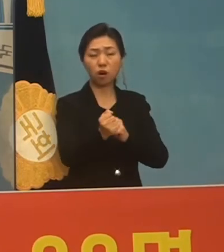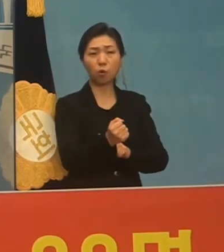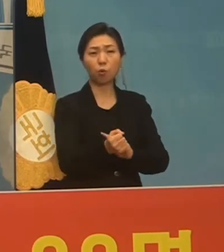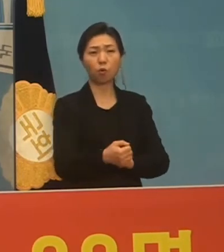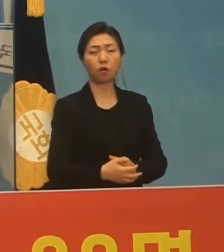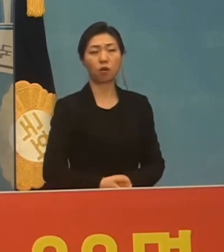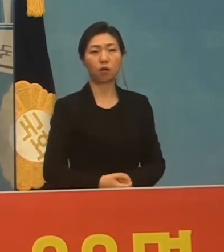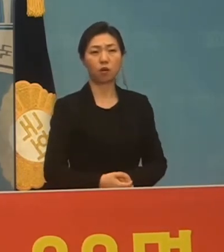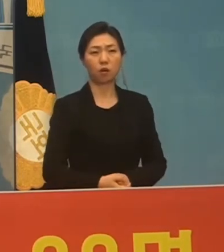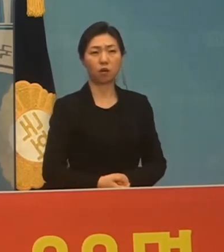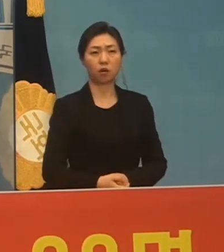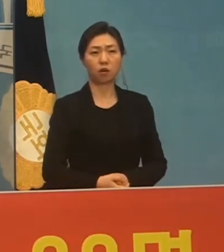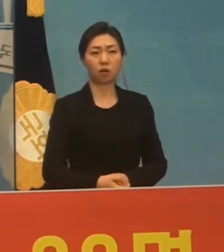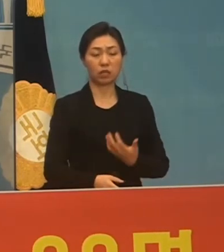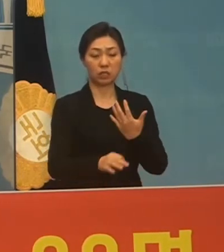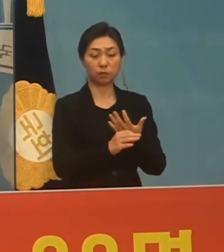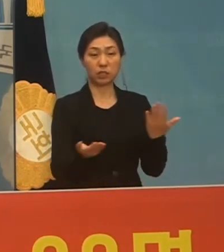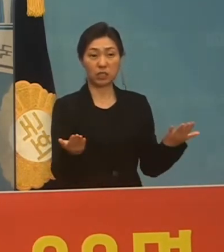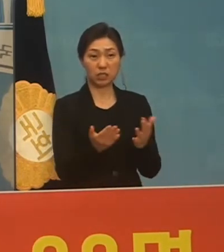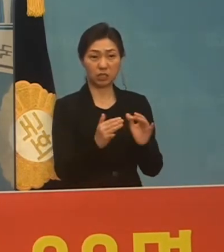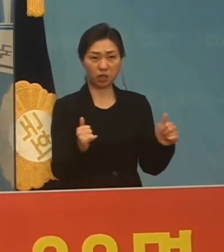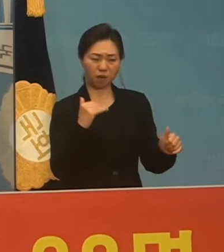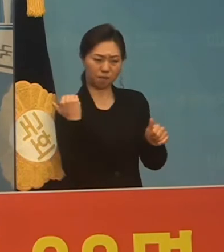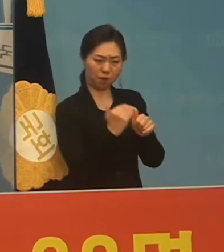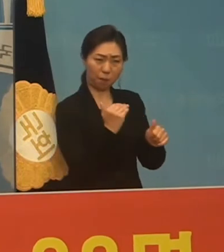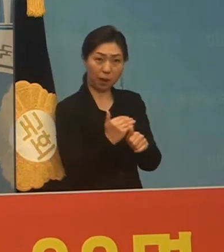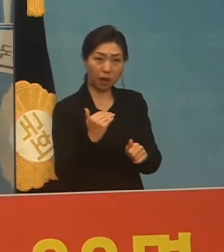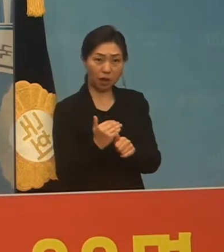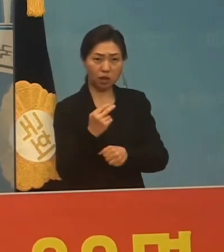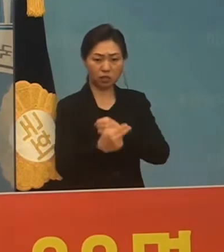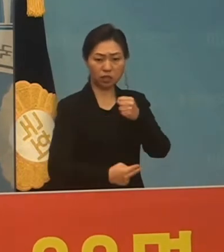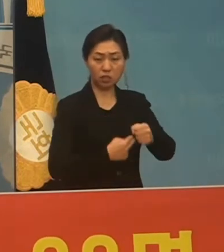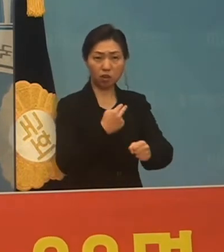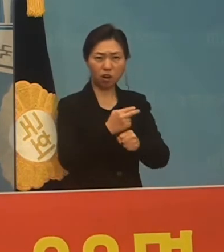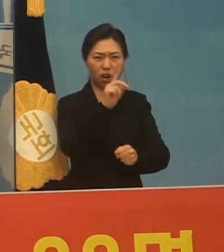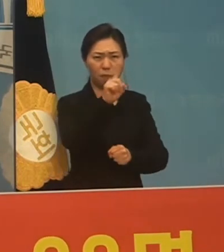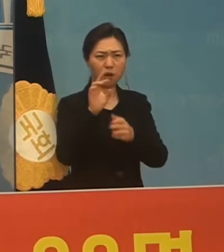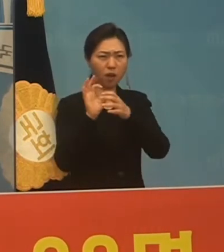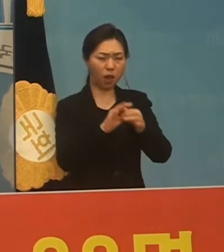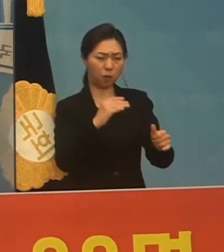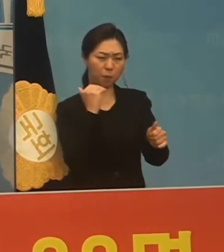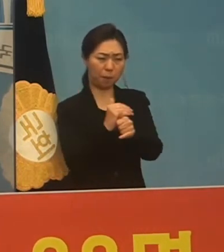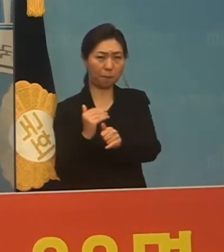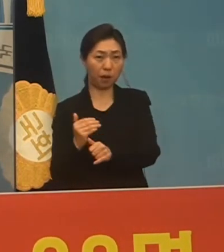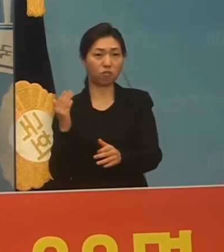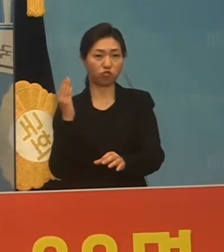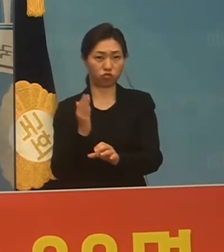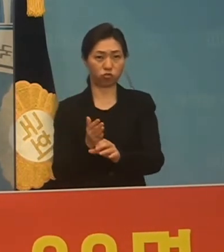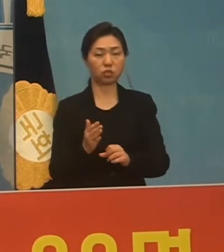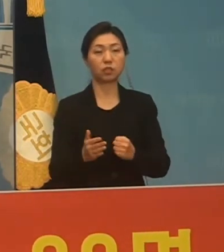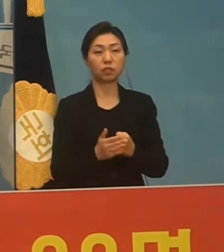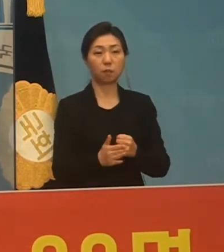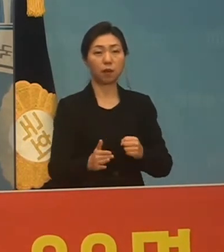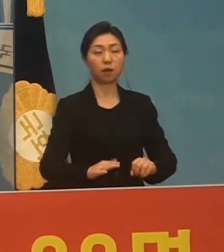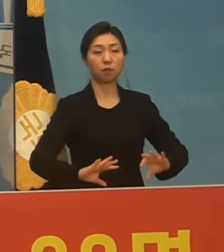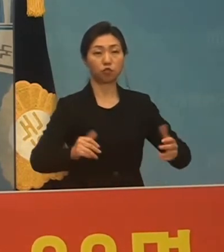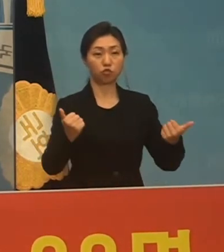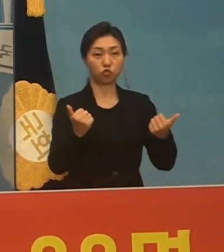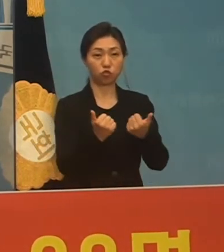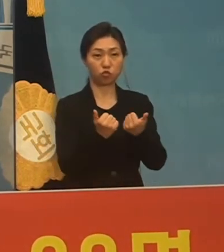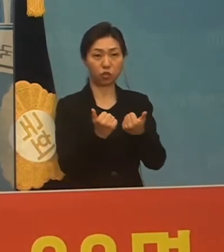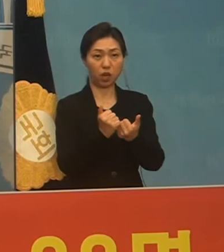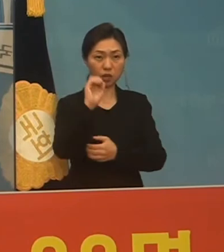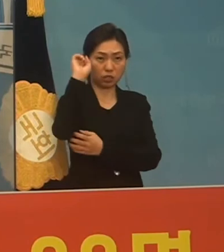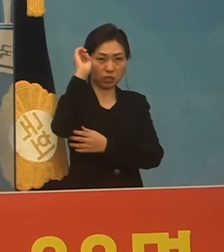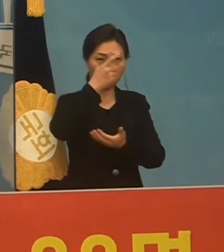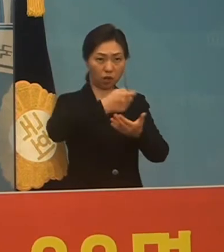2017년부터 비정규직 해고 사태는 해년마다 2년마다 한 번씩 진행되어 왔습니다. 그래서 오늘 저희는 이곳에서 국회